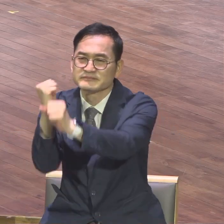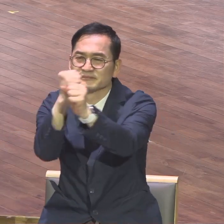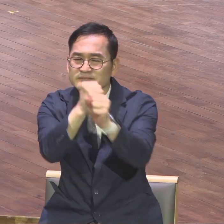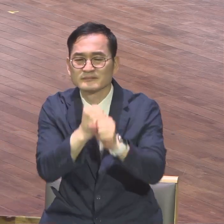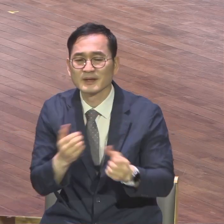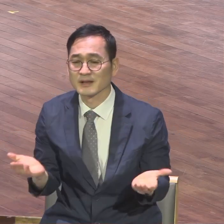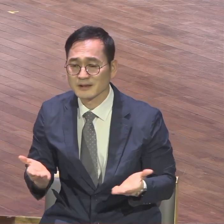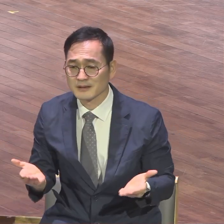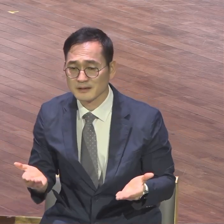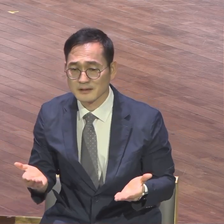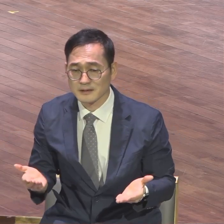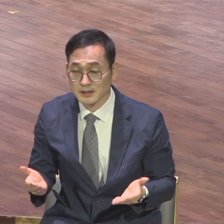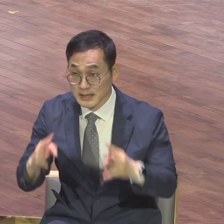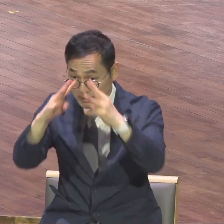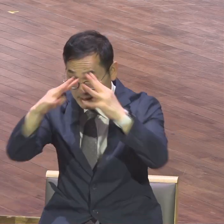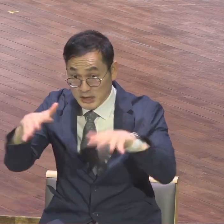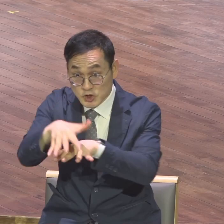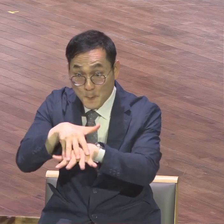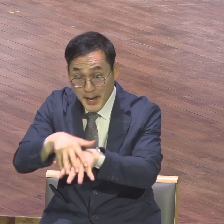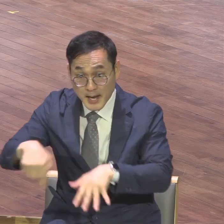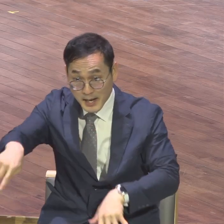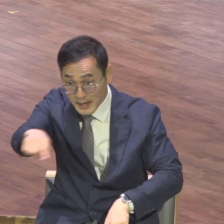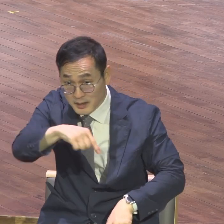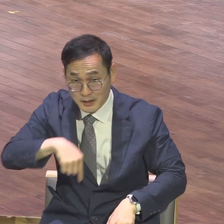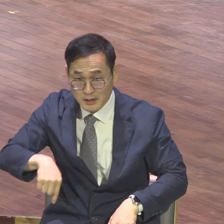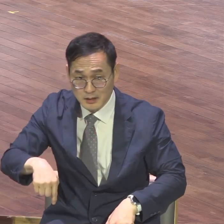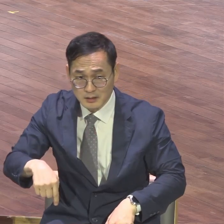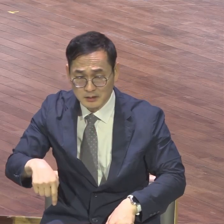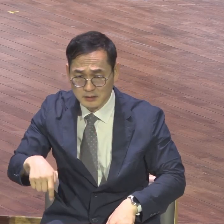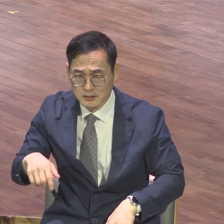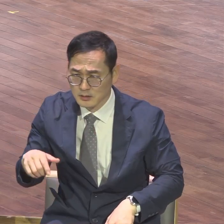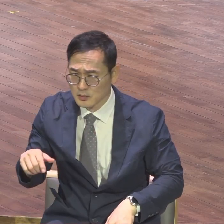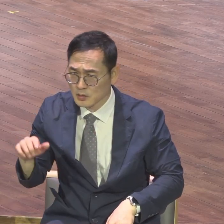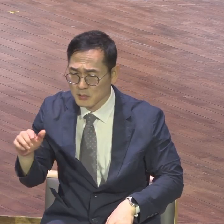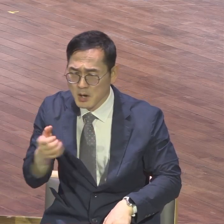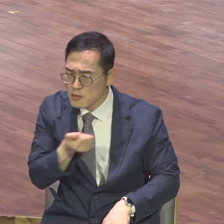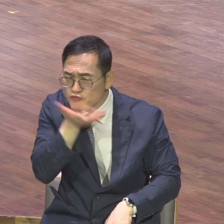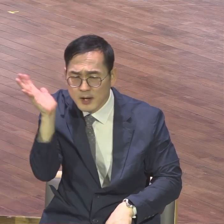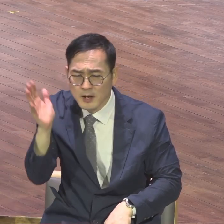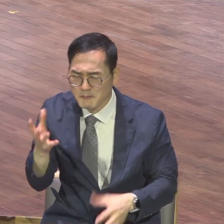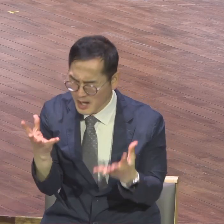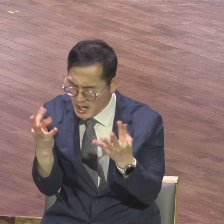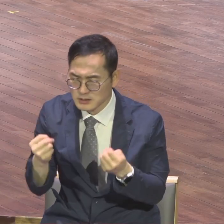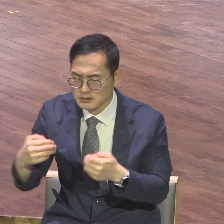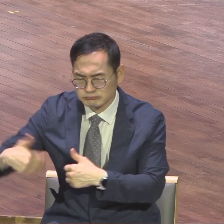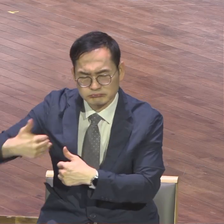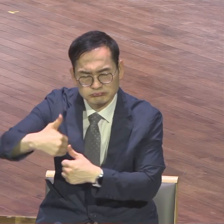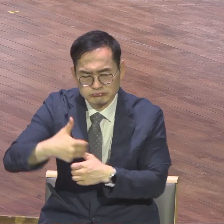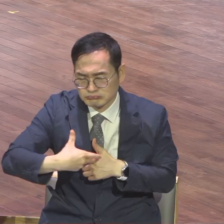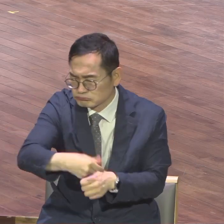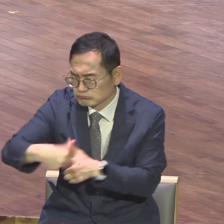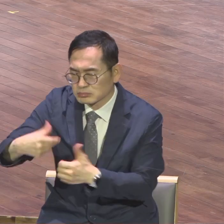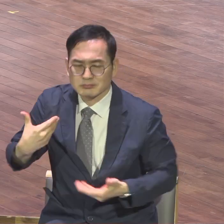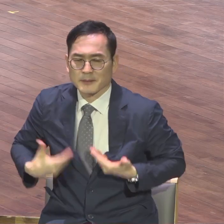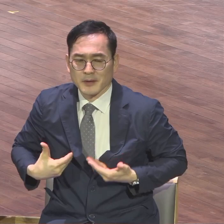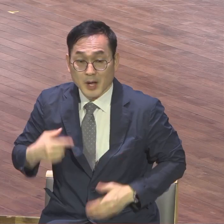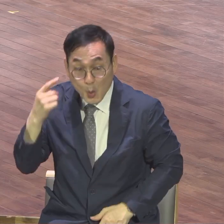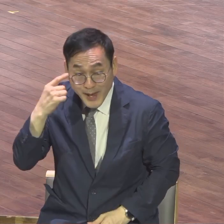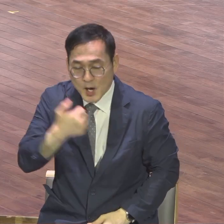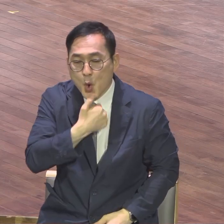사업은 당시에 이 천막은 다양한 용도로 쓰여졌습니다. 특별히 로마 이 군대가 전쟁을